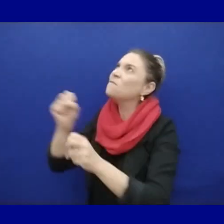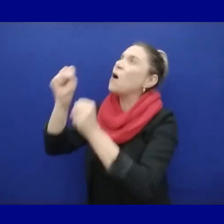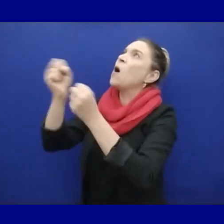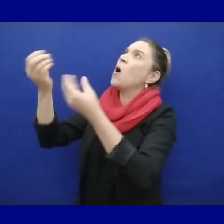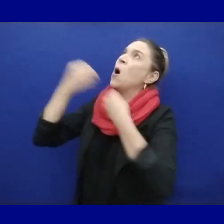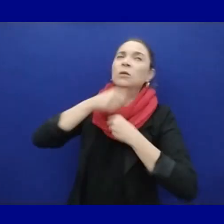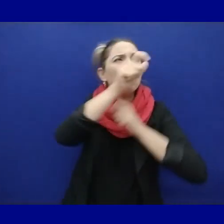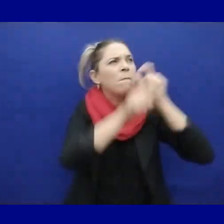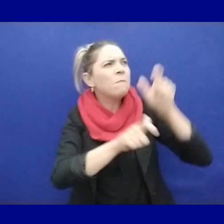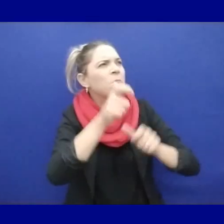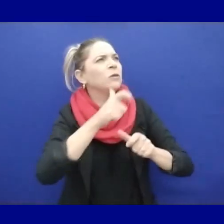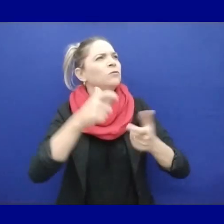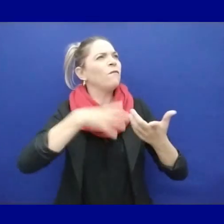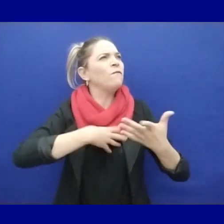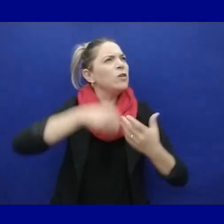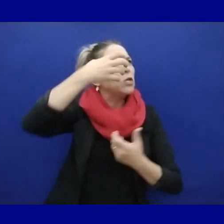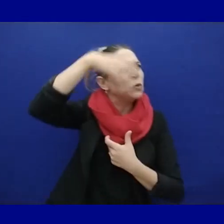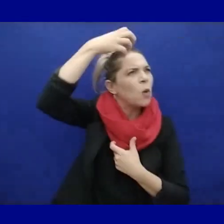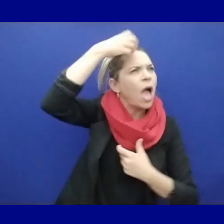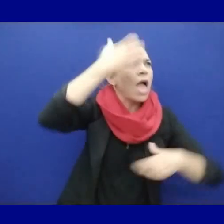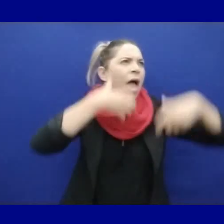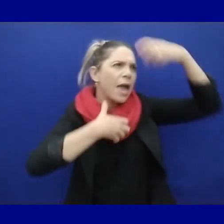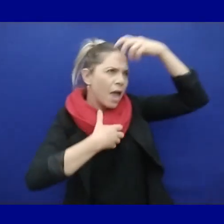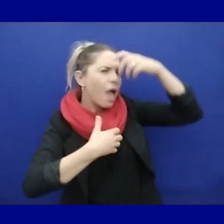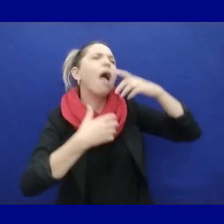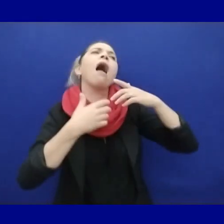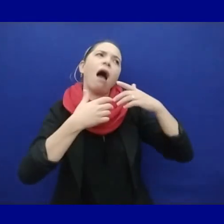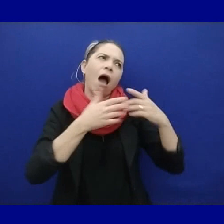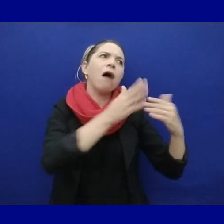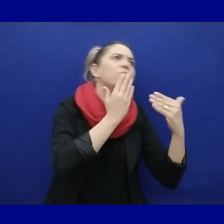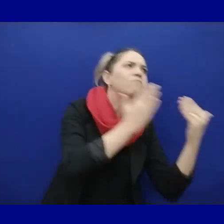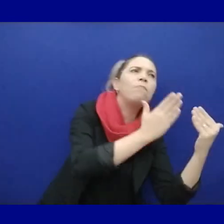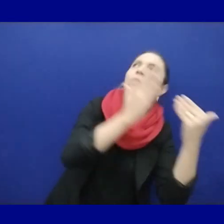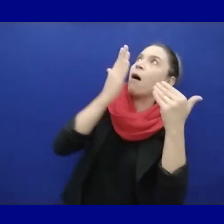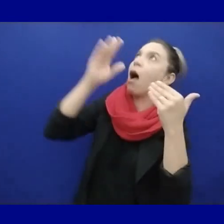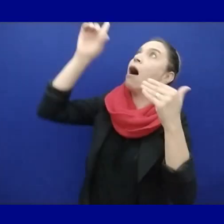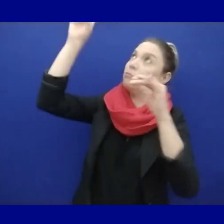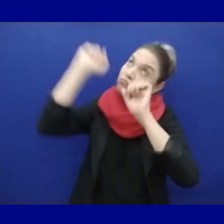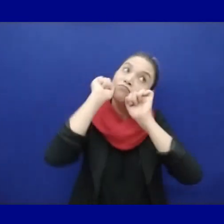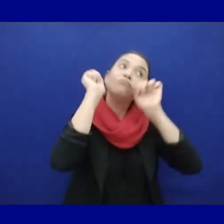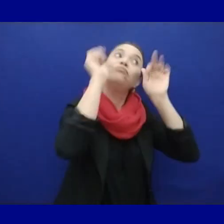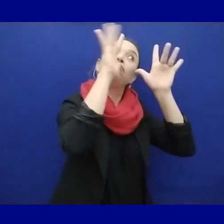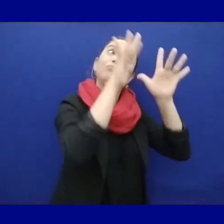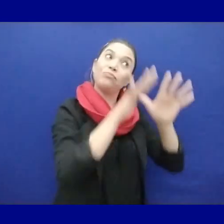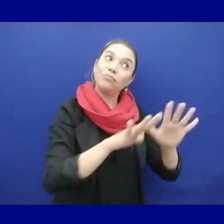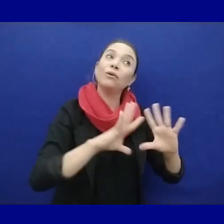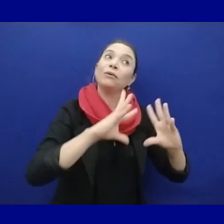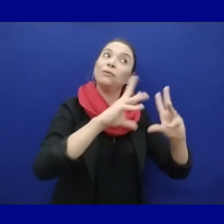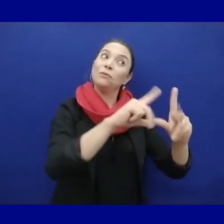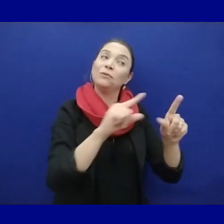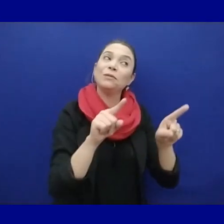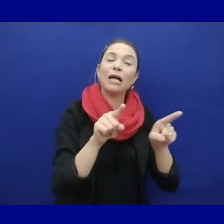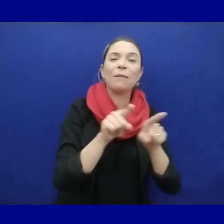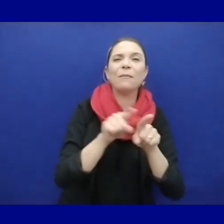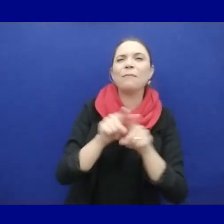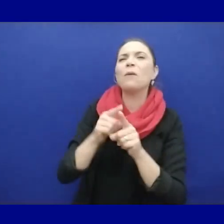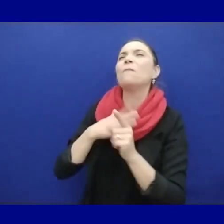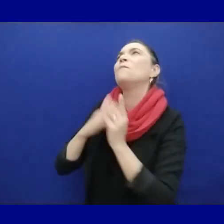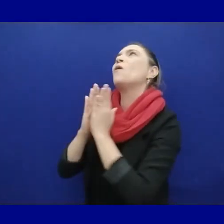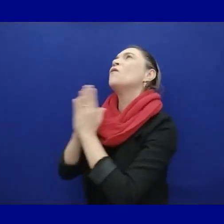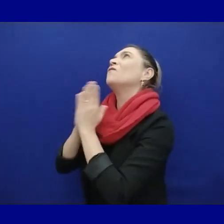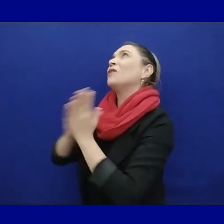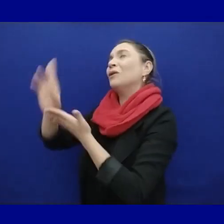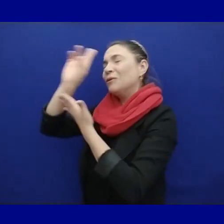buscam também seu favor. E humildemente lhe peço que